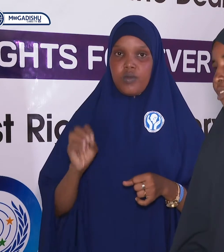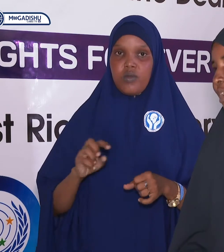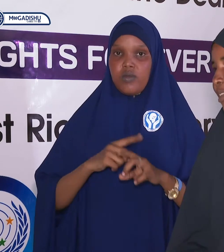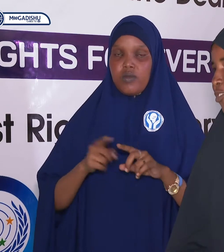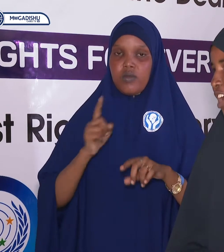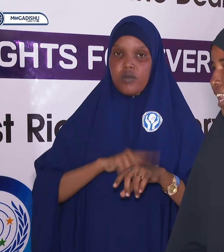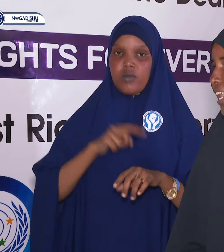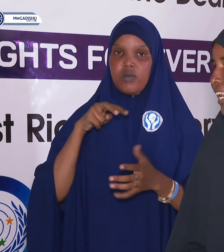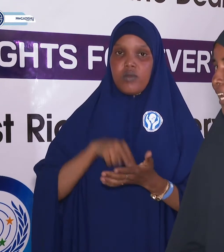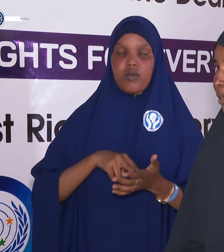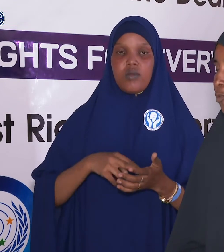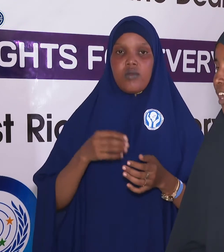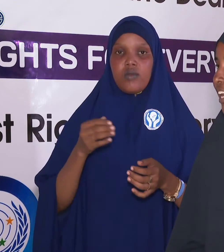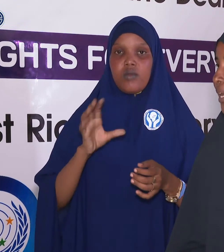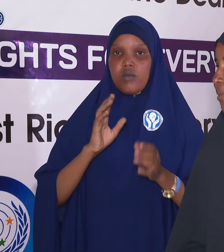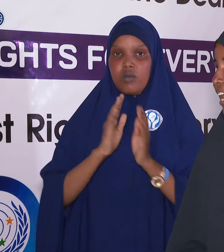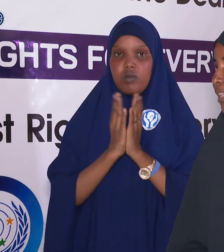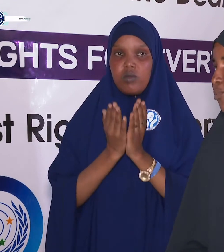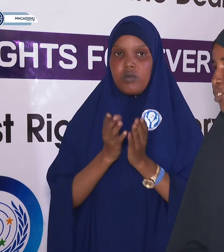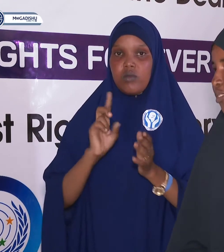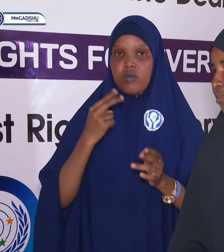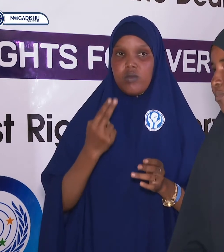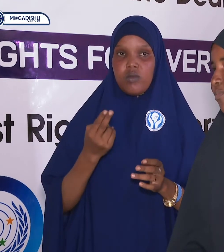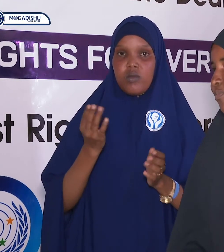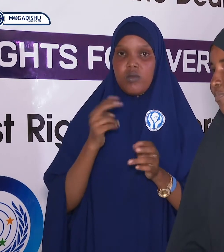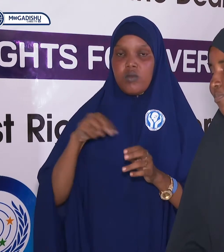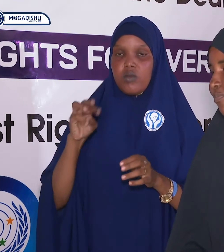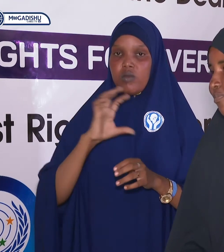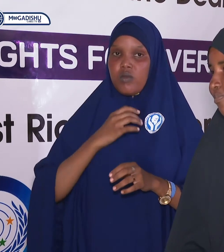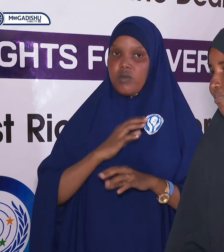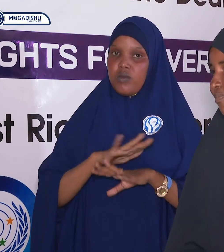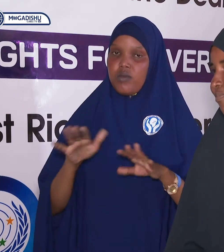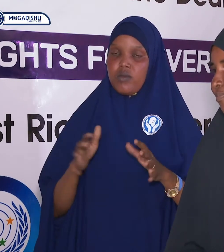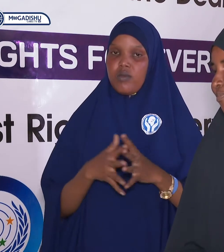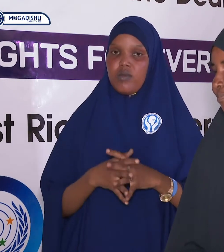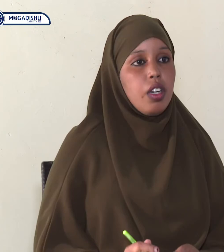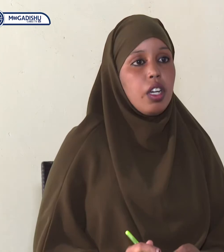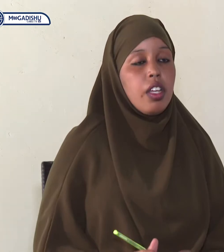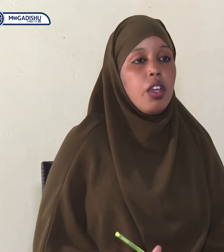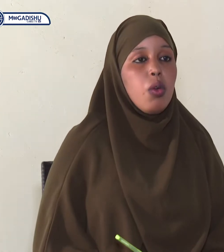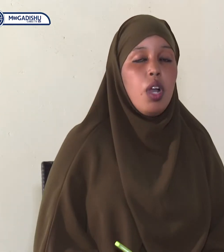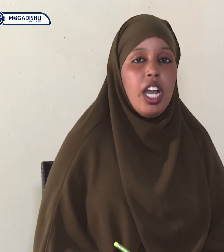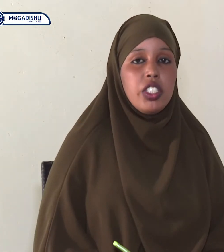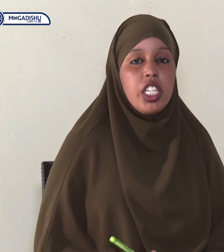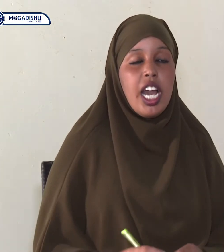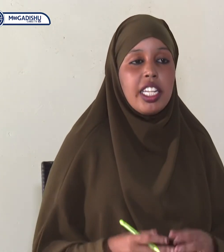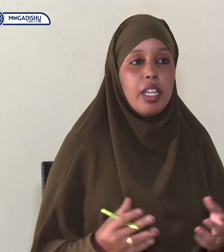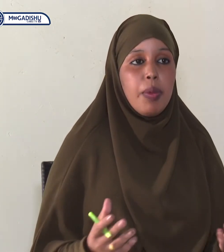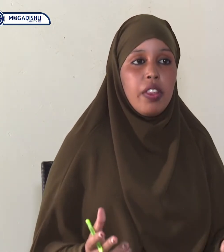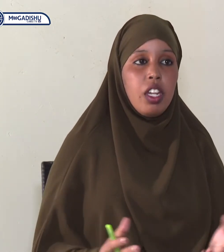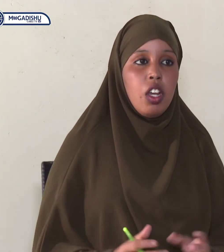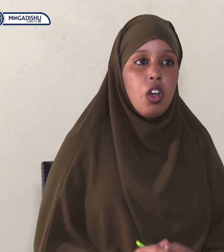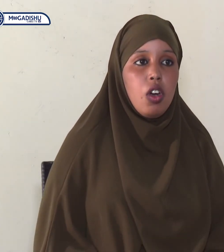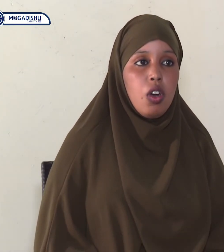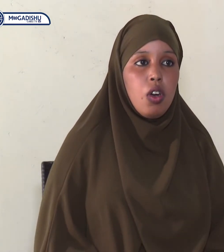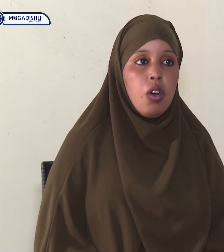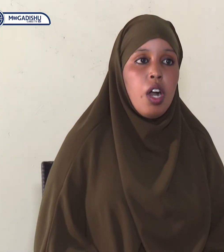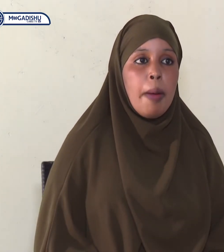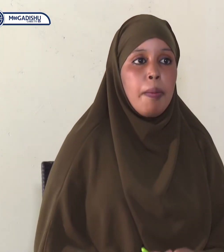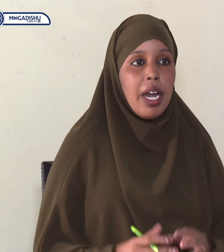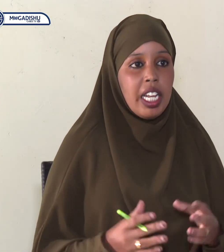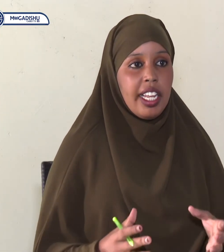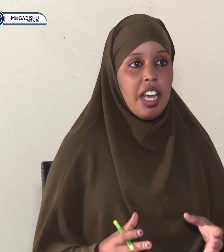jirto xarun labaad oo aan ku leenahay magaalada Muqdisho. Okay, waxaa jira arday badan